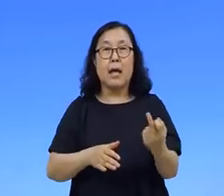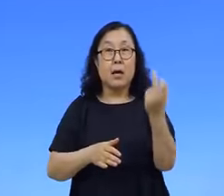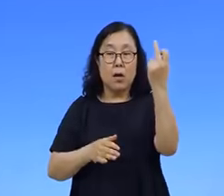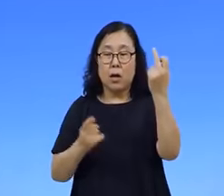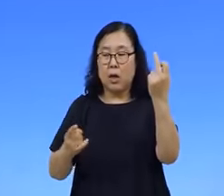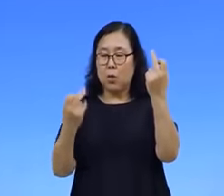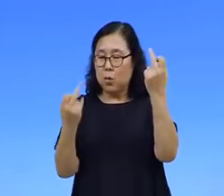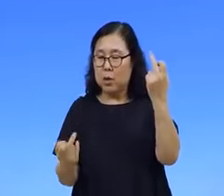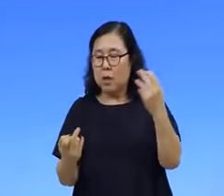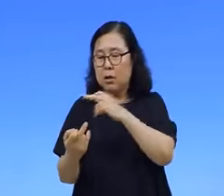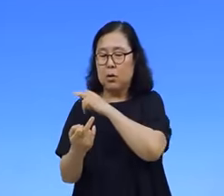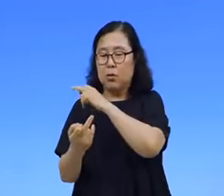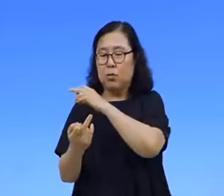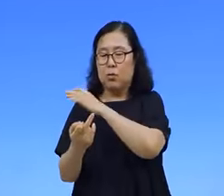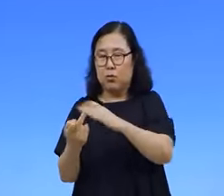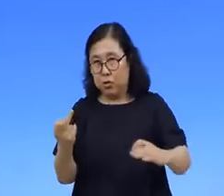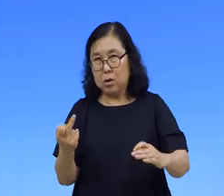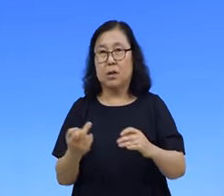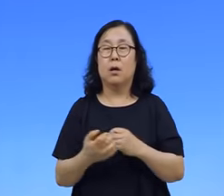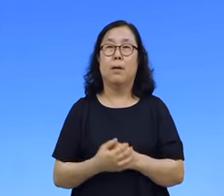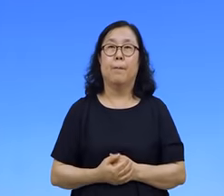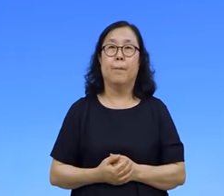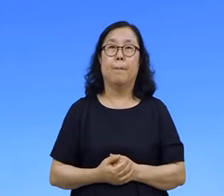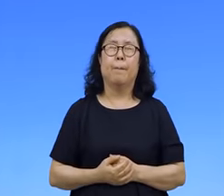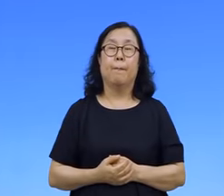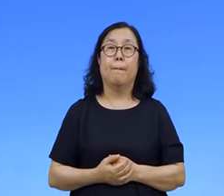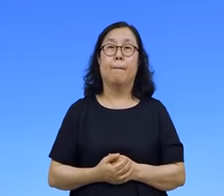아우 아벨을 쳐 죽이니라.